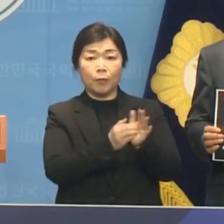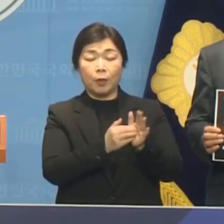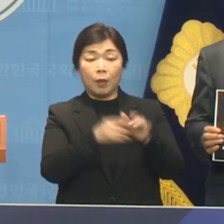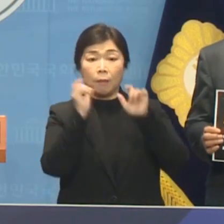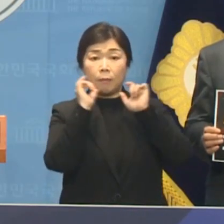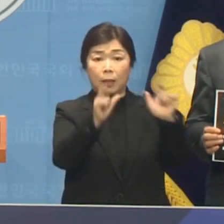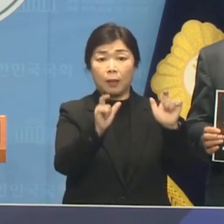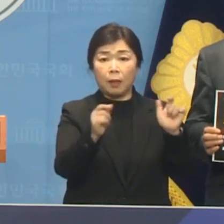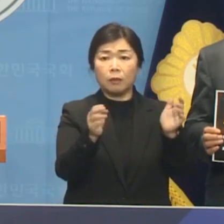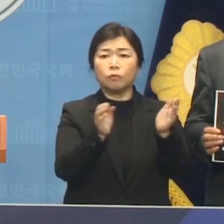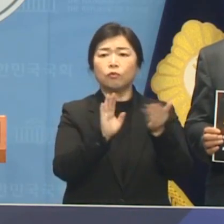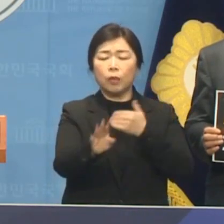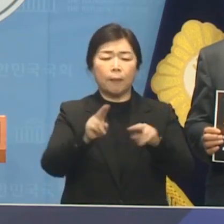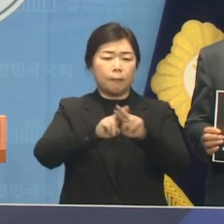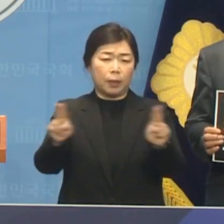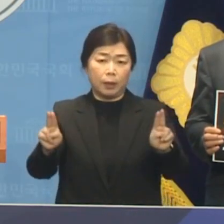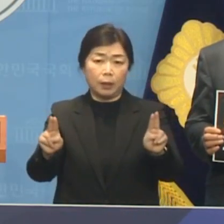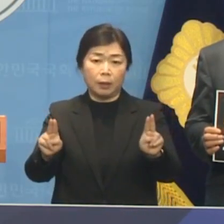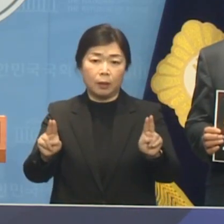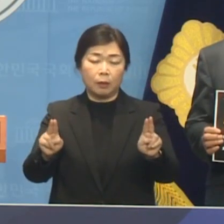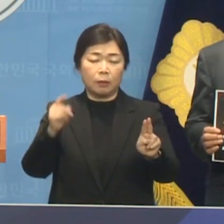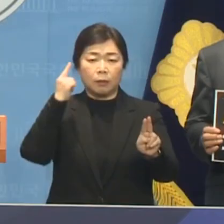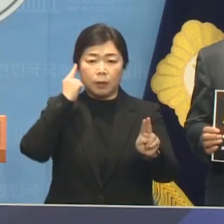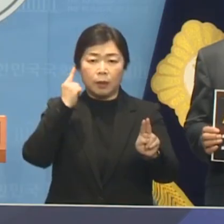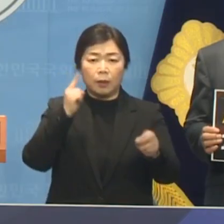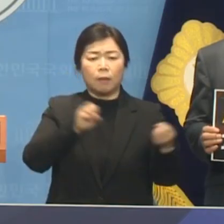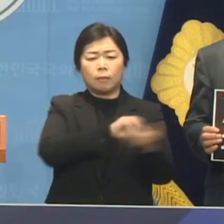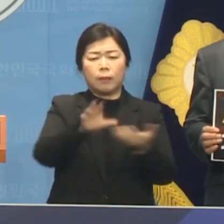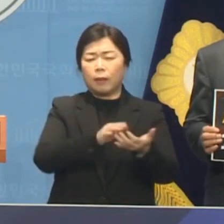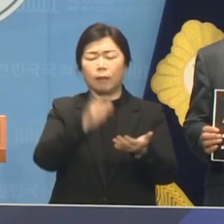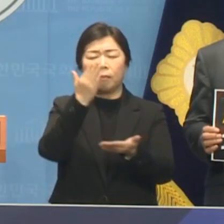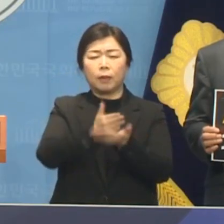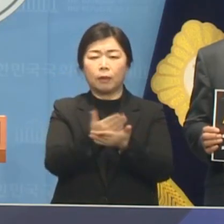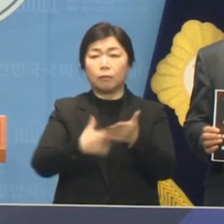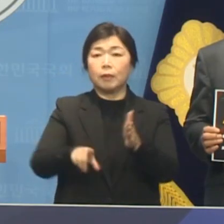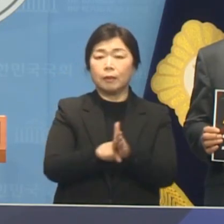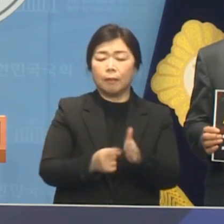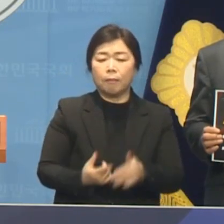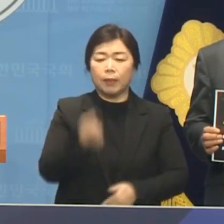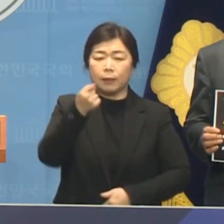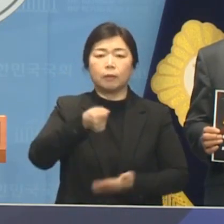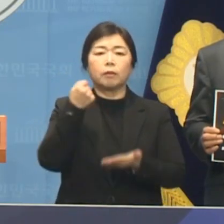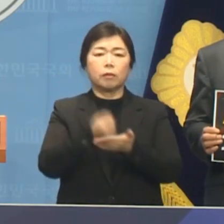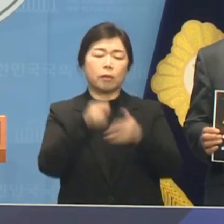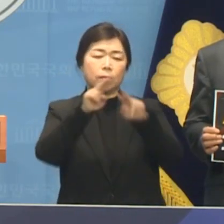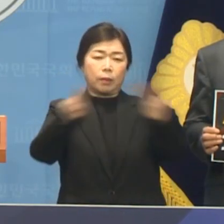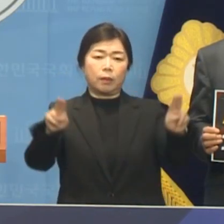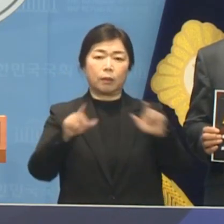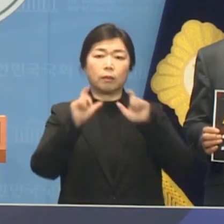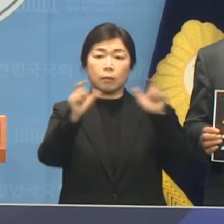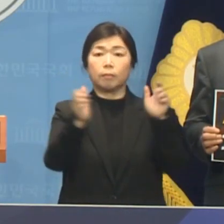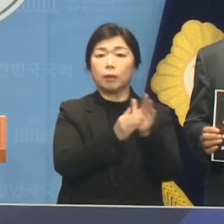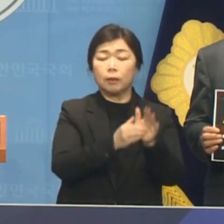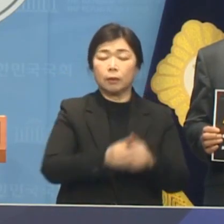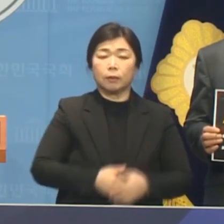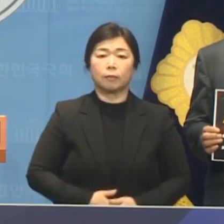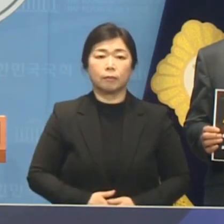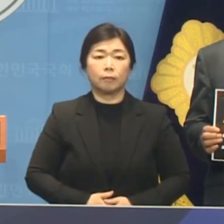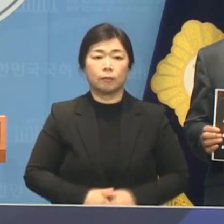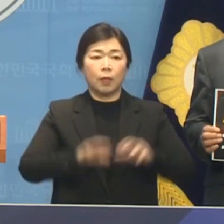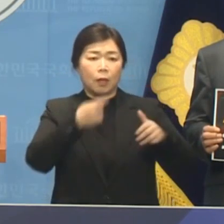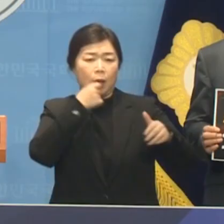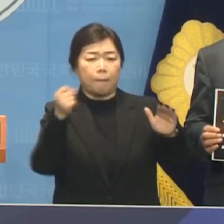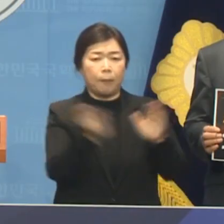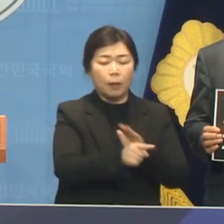불필요한 불안과 혼란을 초래하지 않기 위한 빠른 결정이었다고 했습니다. 계엄으로 인하여 구금,